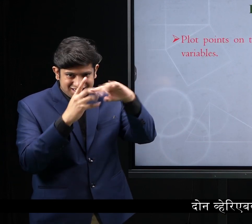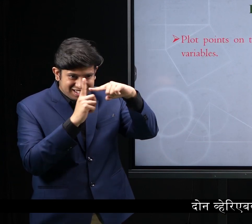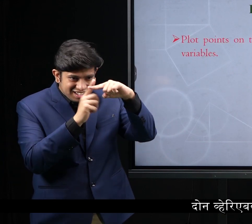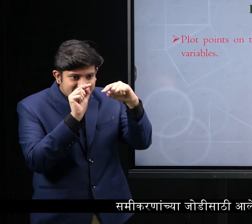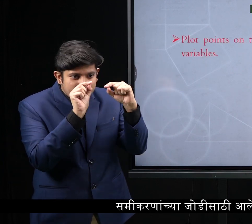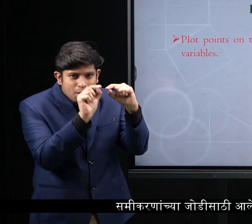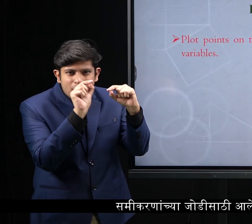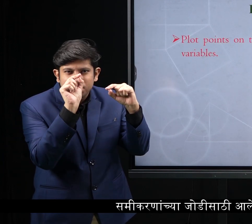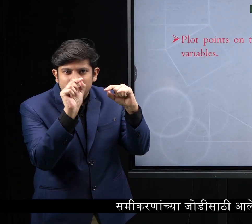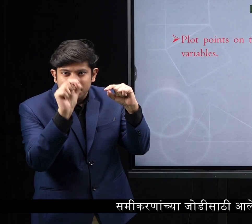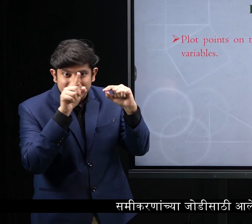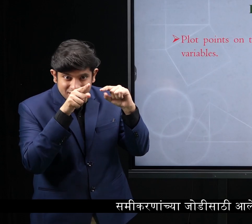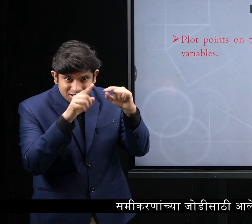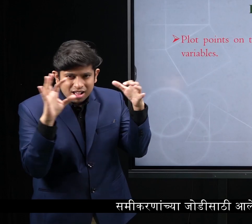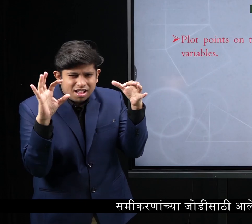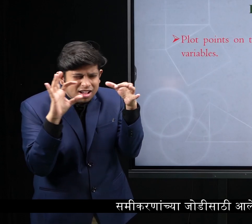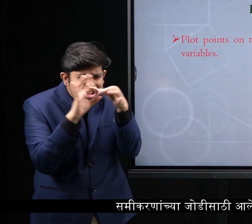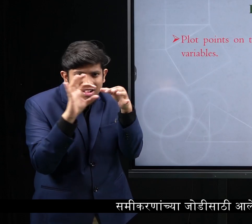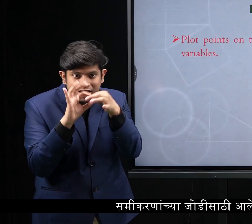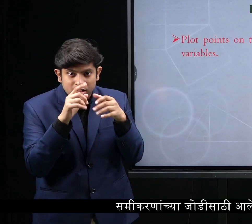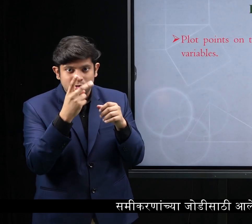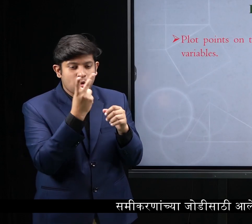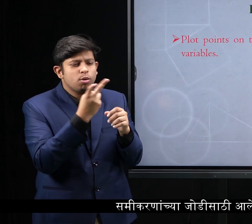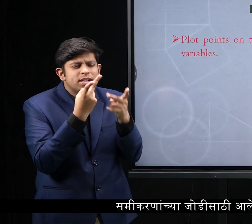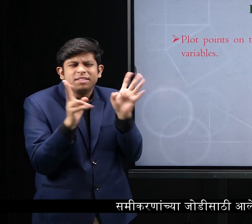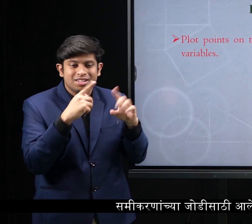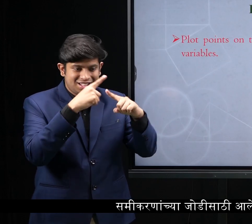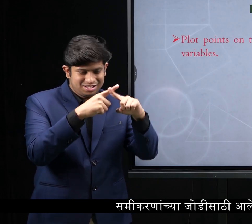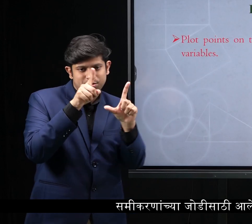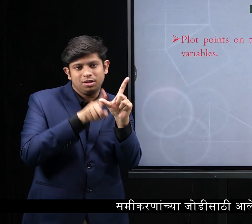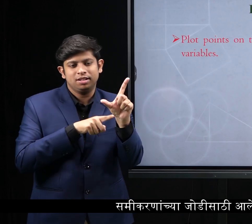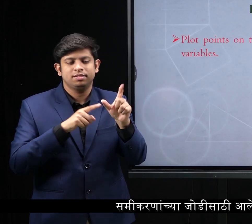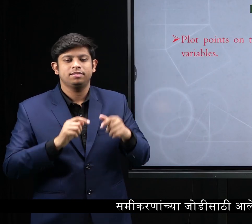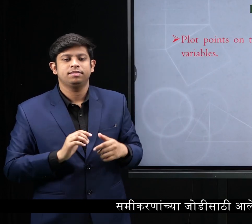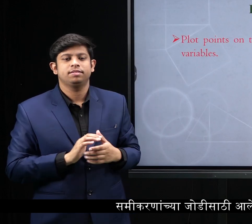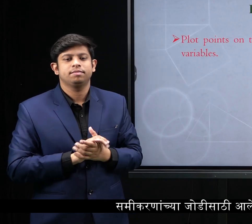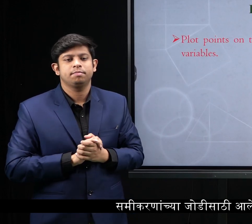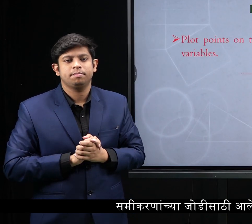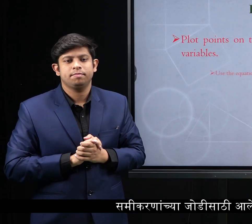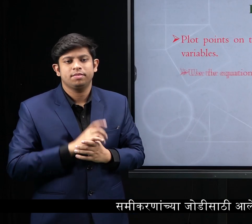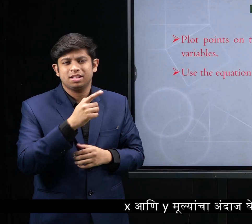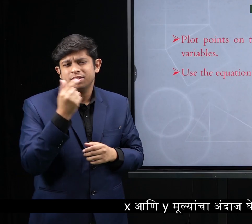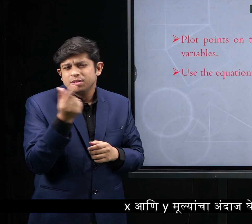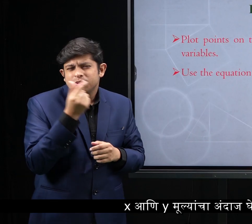रेखीय समीकरणांचा जोडीसाठी ओळखावर कथानक बिंदू दर्शविते. x आणि